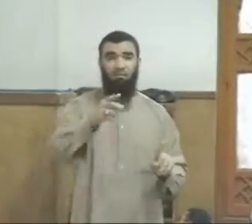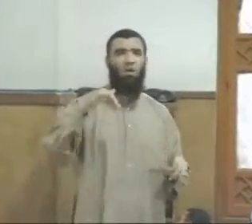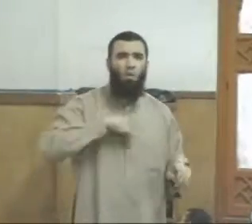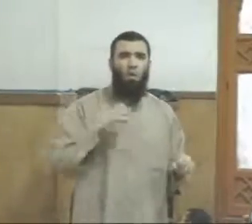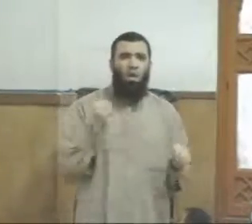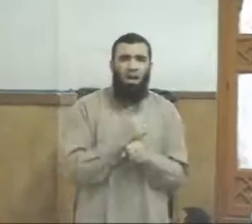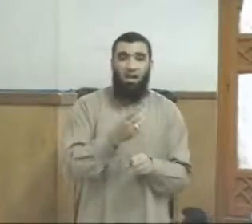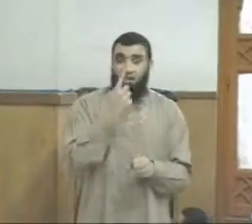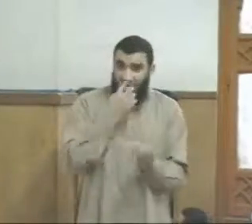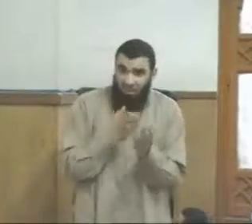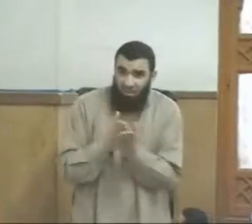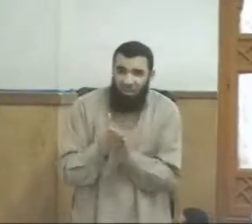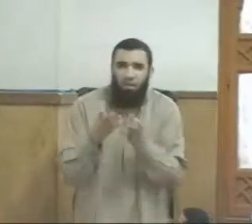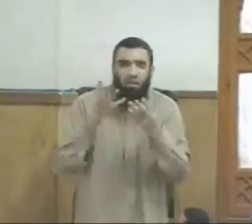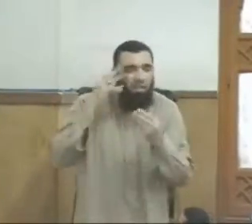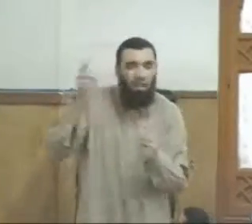يبلى والذنب لا ينسى